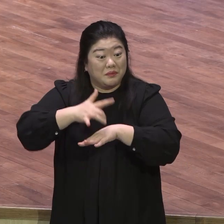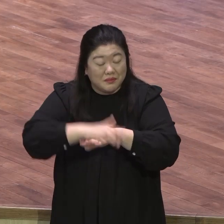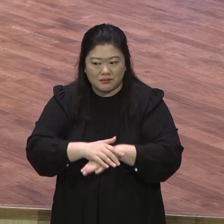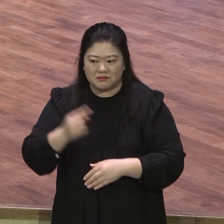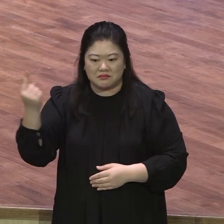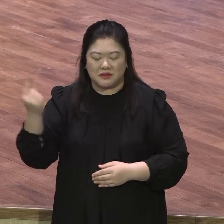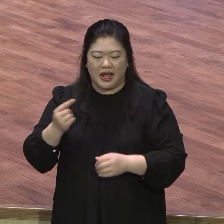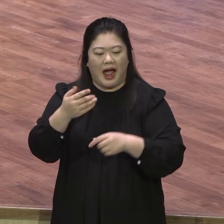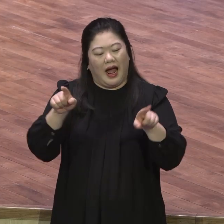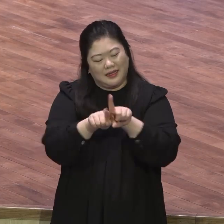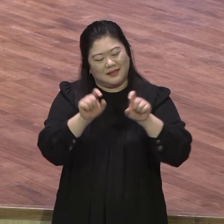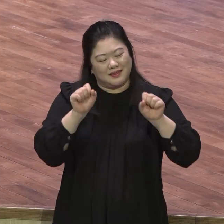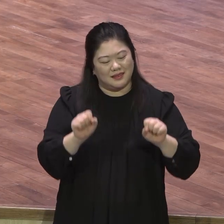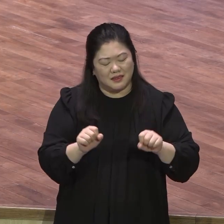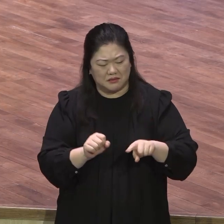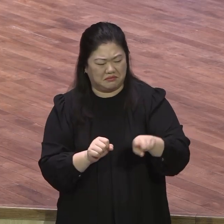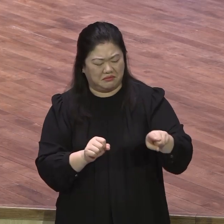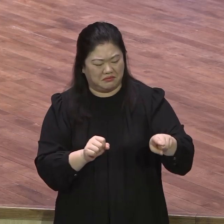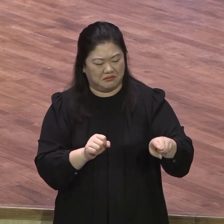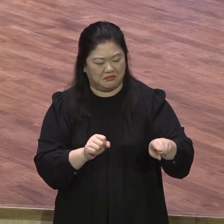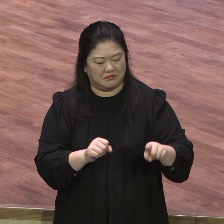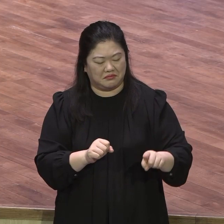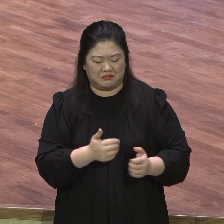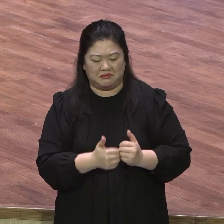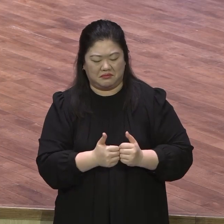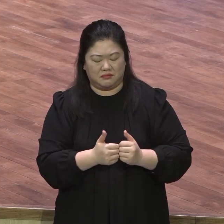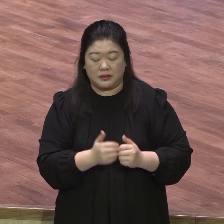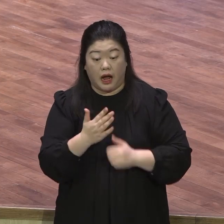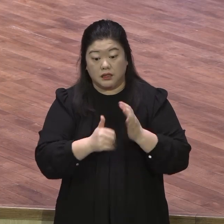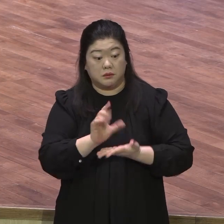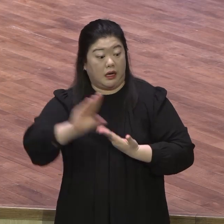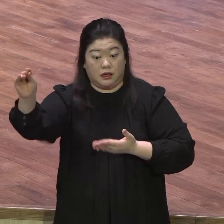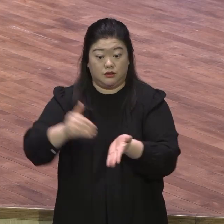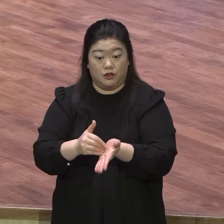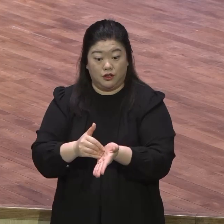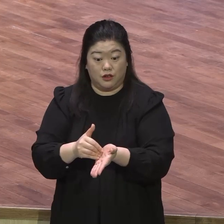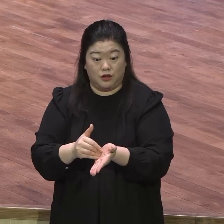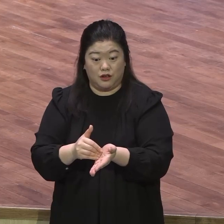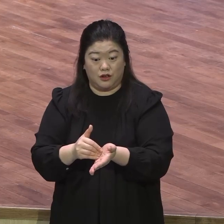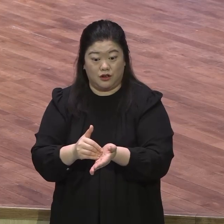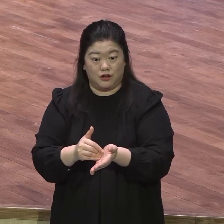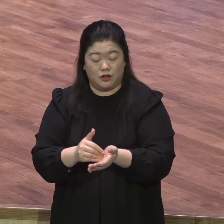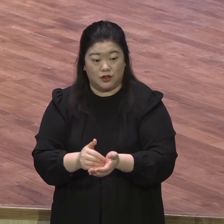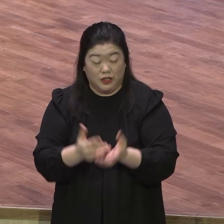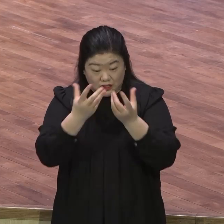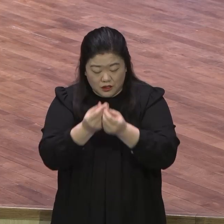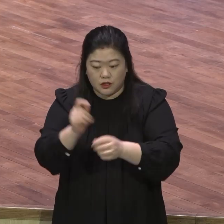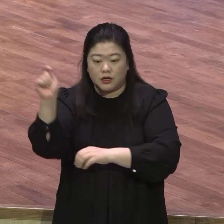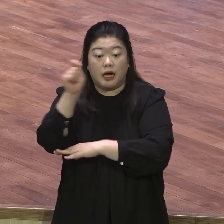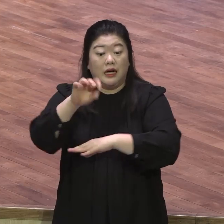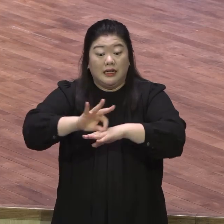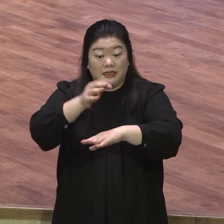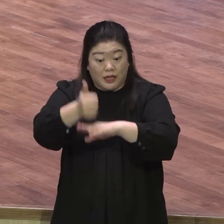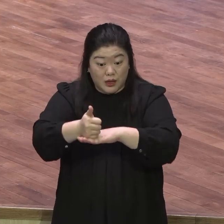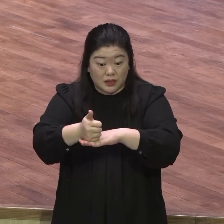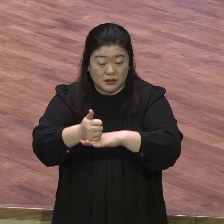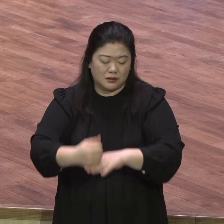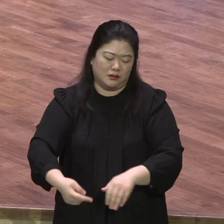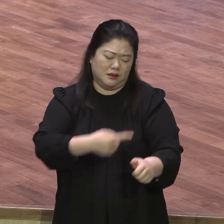그렇게 하셨는데 그래서 따위씨요. 따위씨 뭐 사람 막 죽였잖아요. 그러니까 하나님 사람을 너무 많이